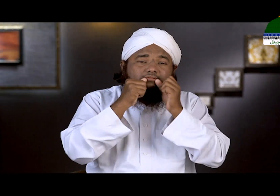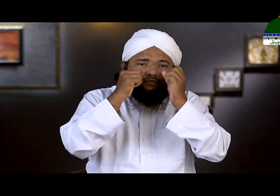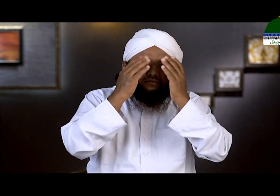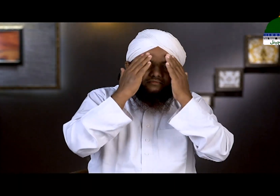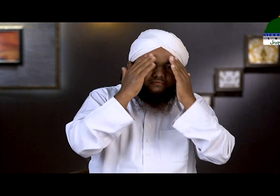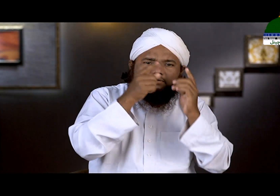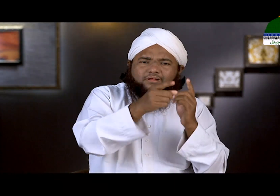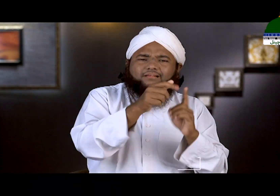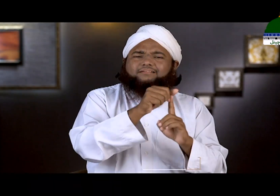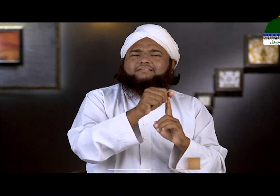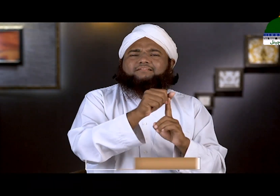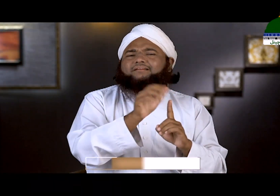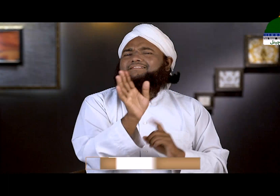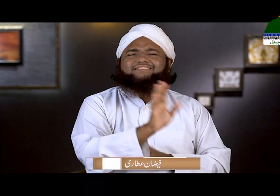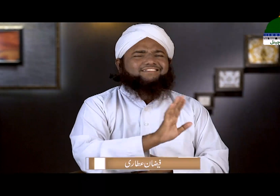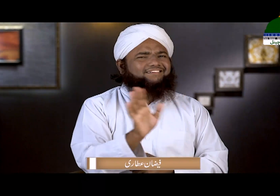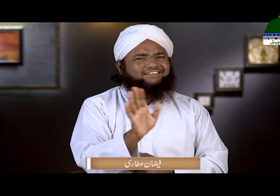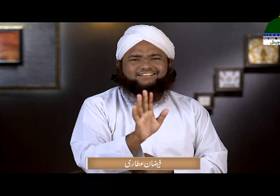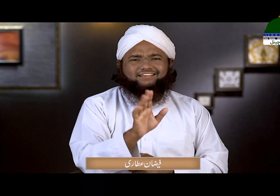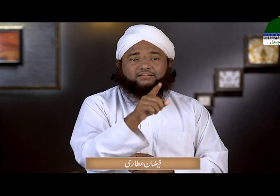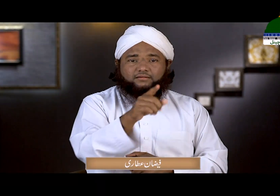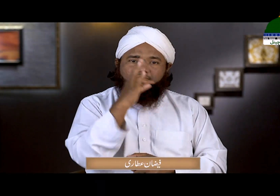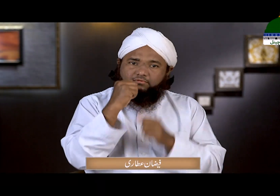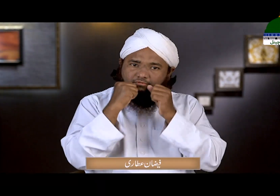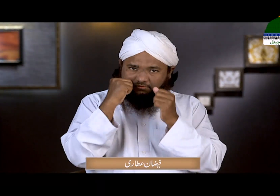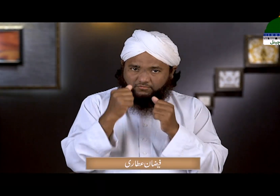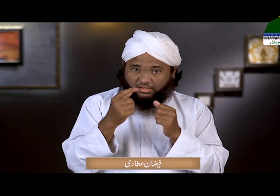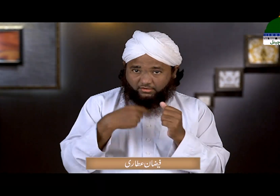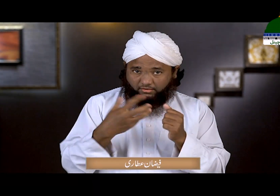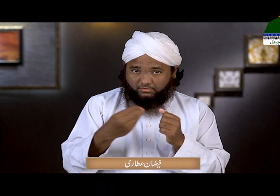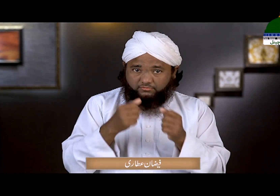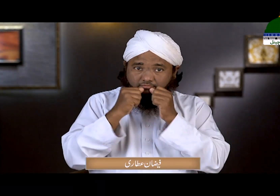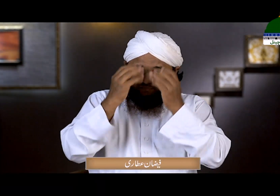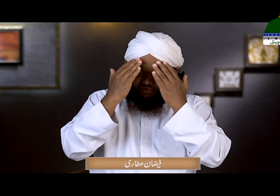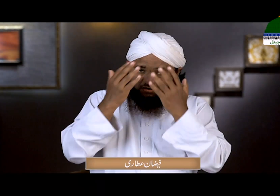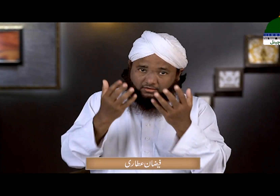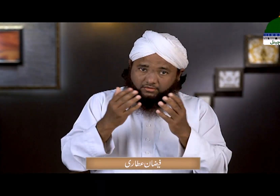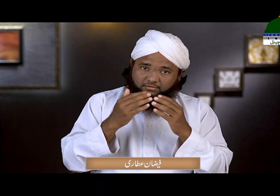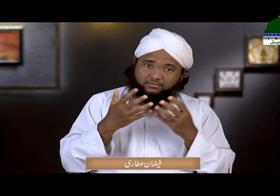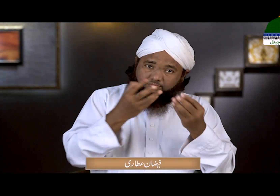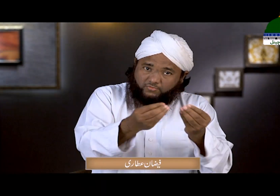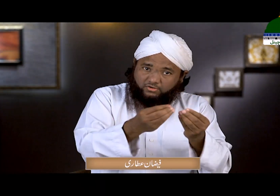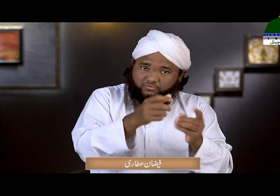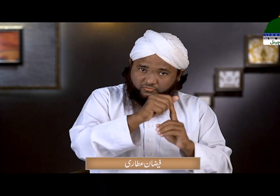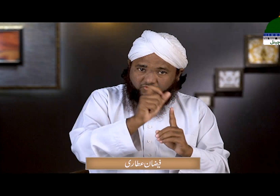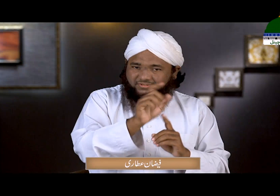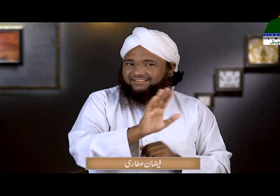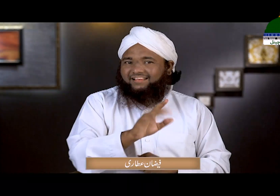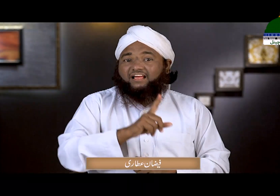وسلم تمہارے درود کے حاجت مند ہیں۔ نہیں، ایسا ہرگز نہیں ہے۔ تم درود پڑھو یا نہ